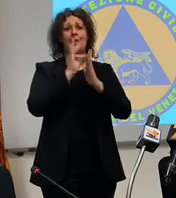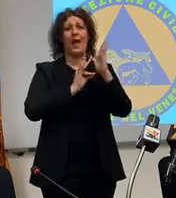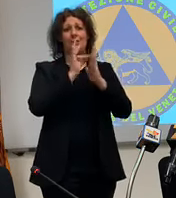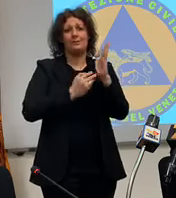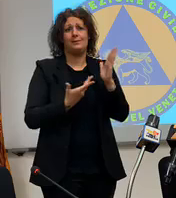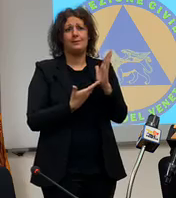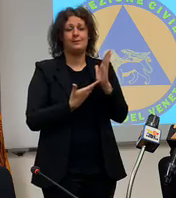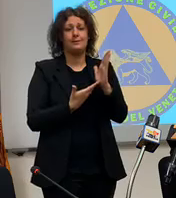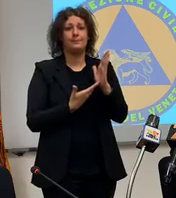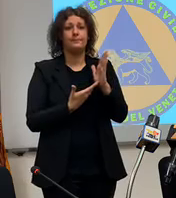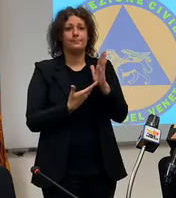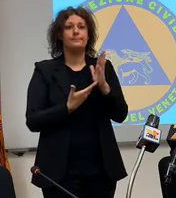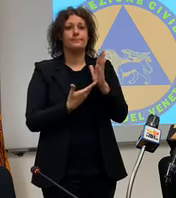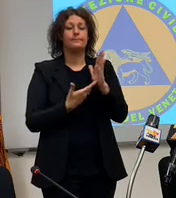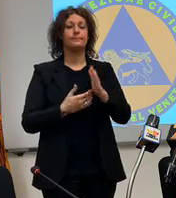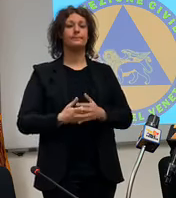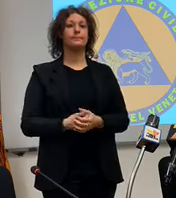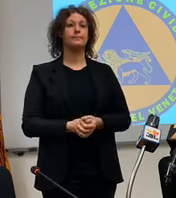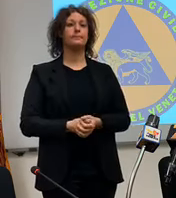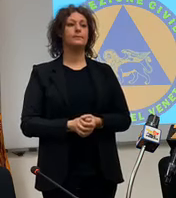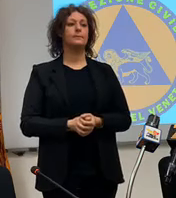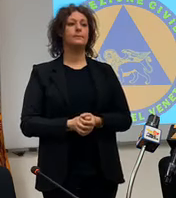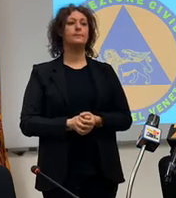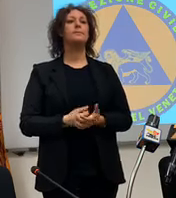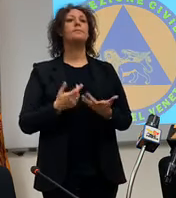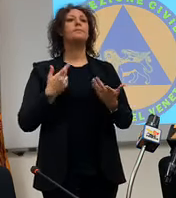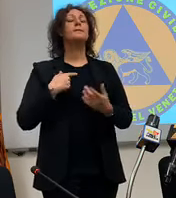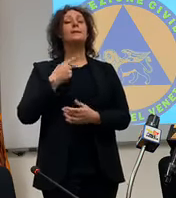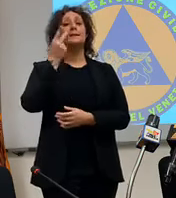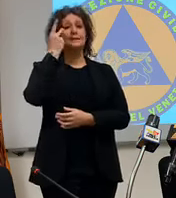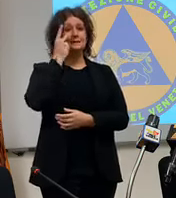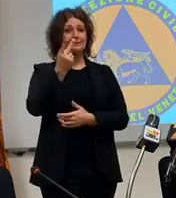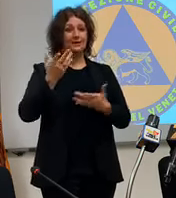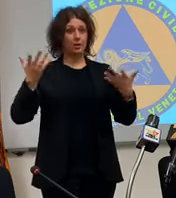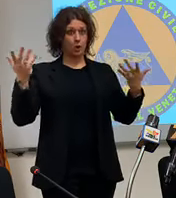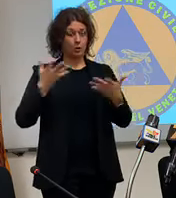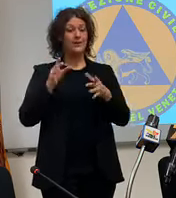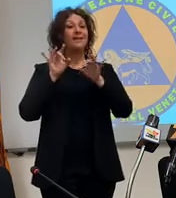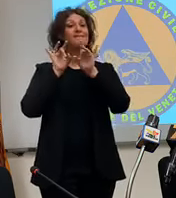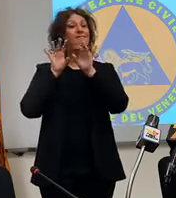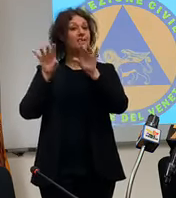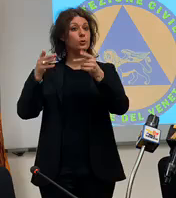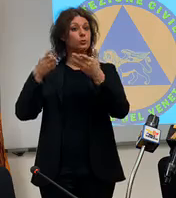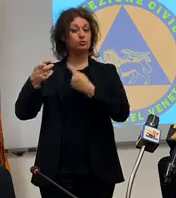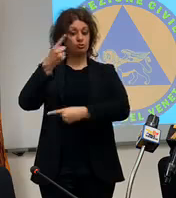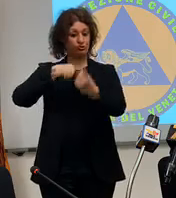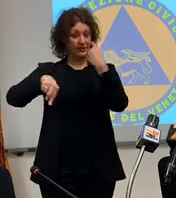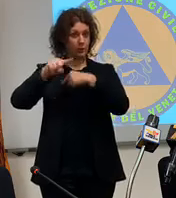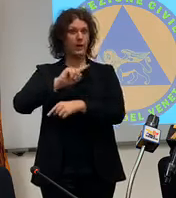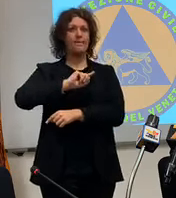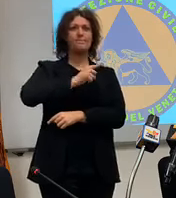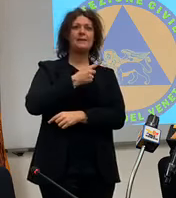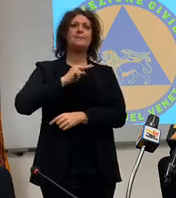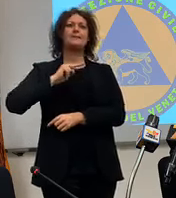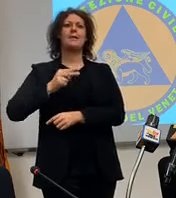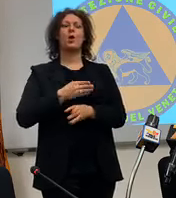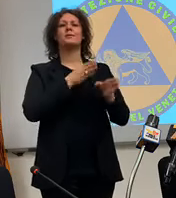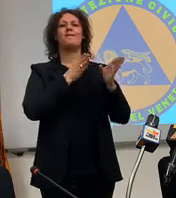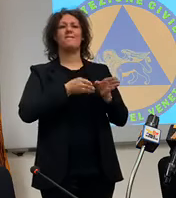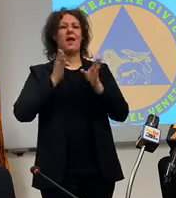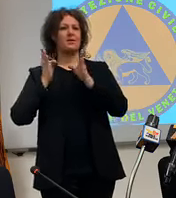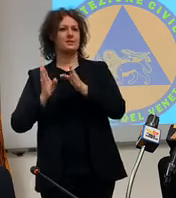riscontriamo che in corrispondenza della maggiore circolazione del virus sia nella fase 1 sia nell'attuale